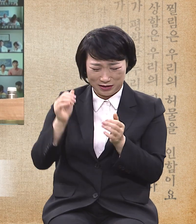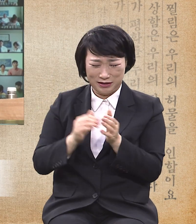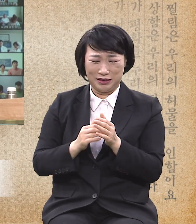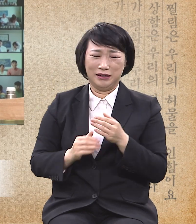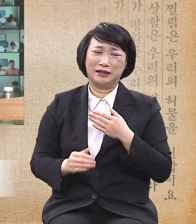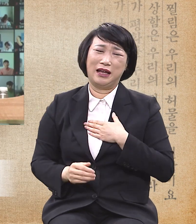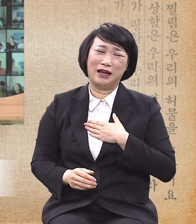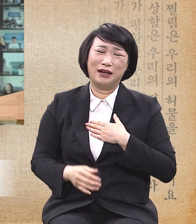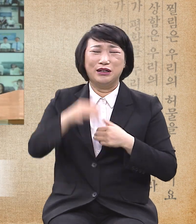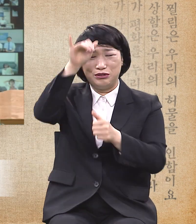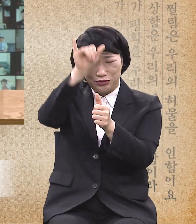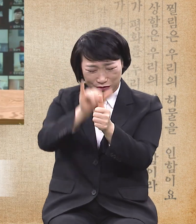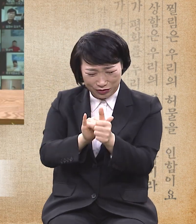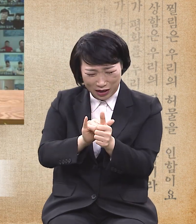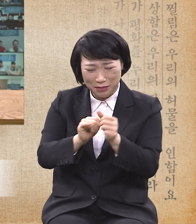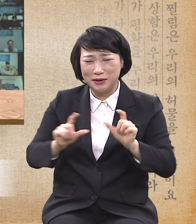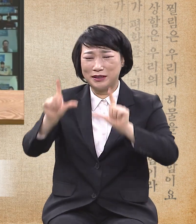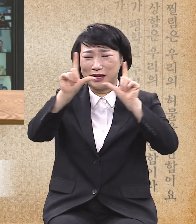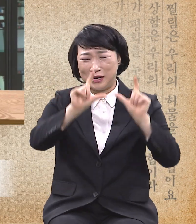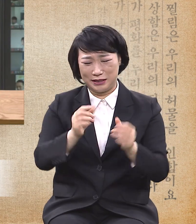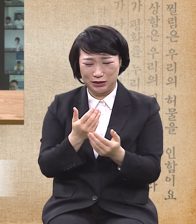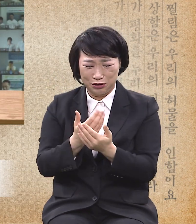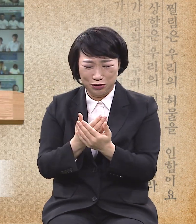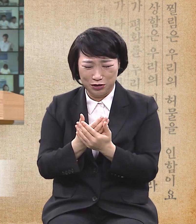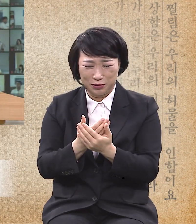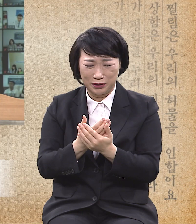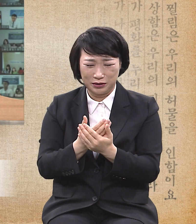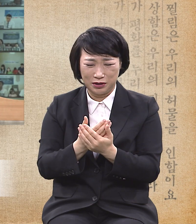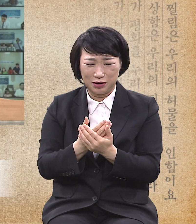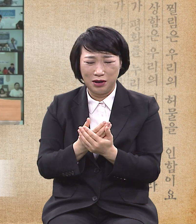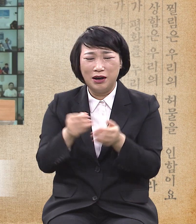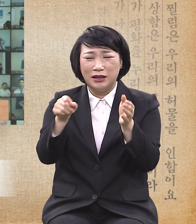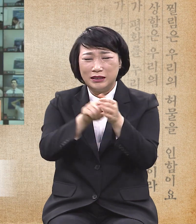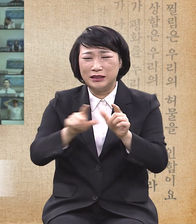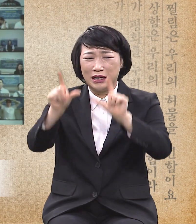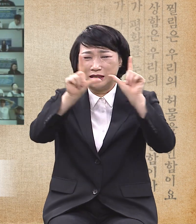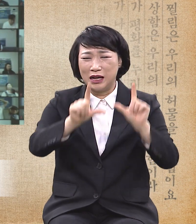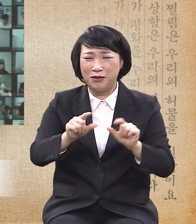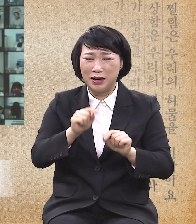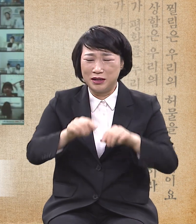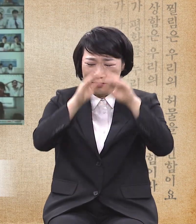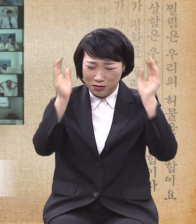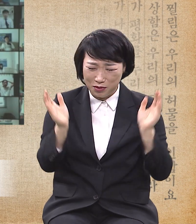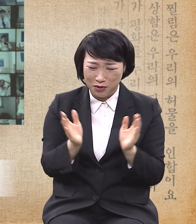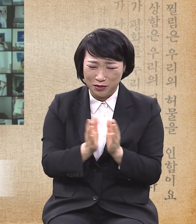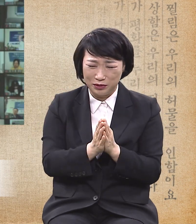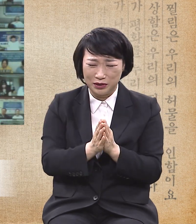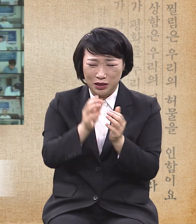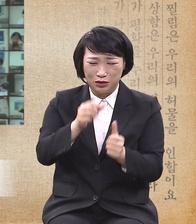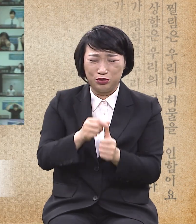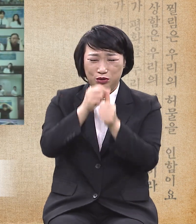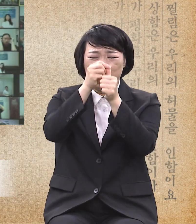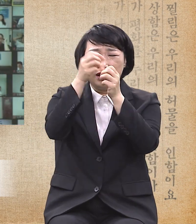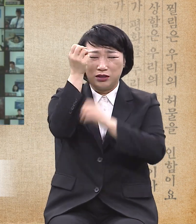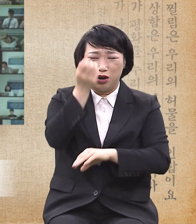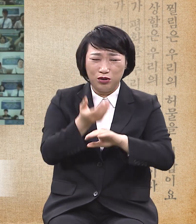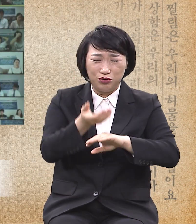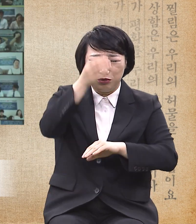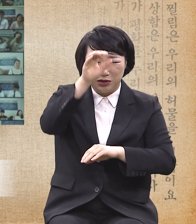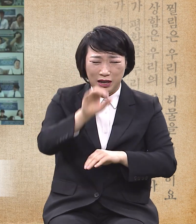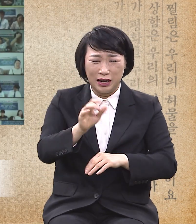명령했으니 충성케 하옵소서. 신앙생활 이 모든 구원의 터